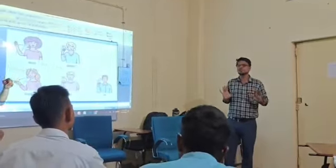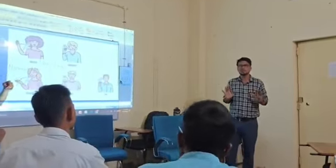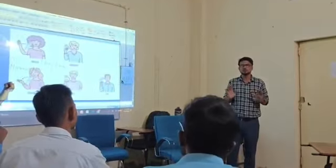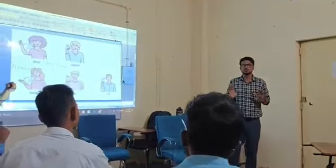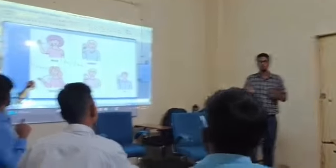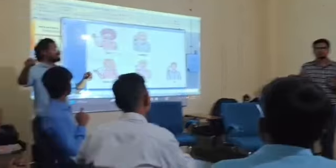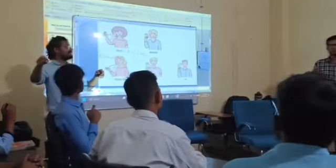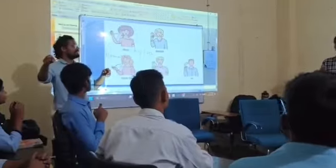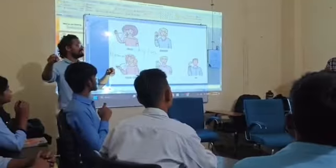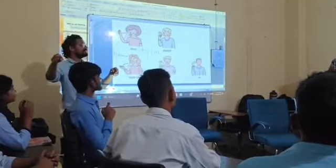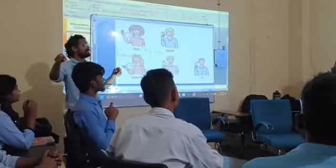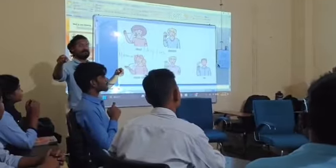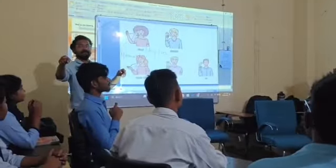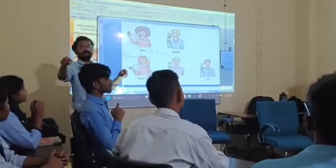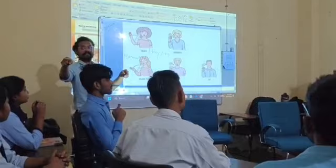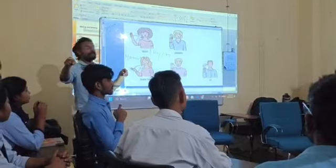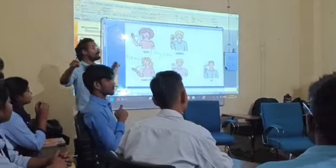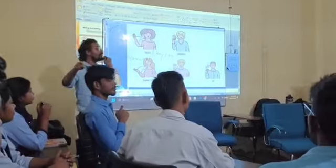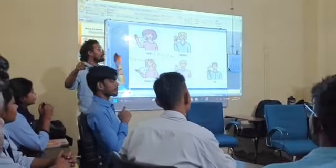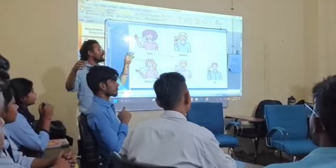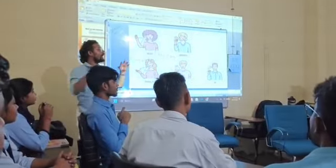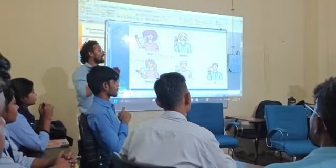जाने तो, ठीक है।